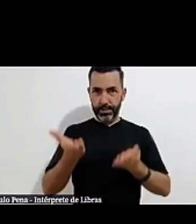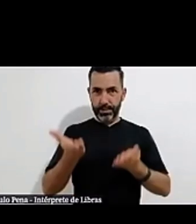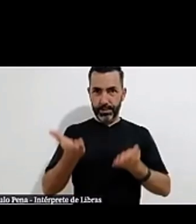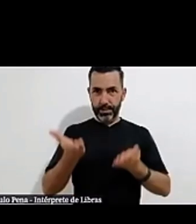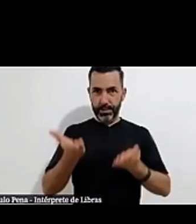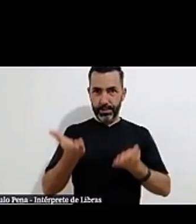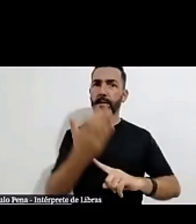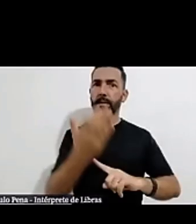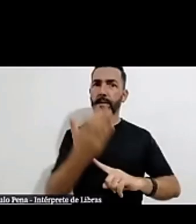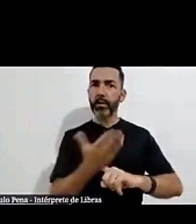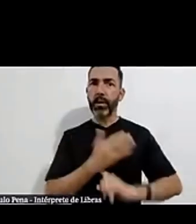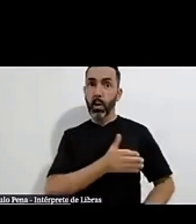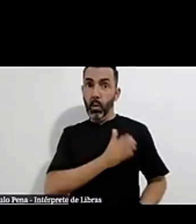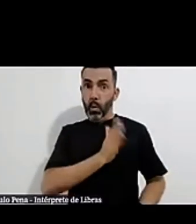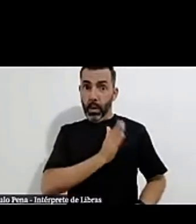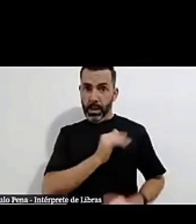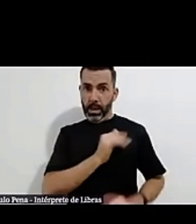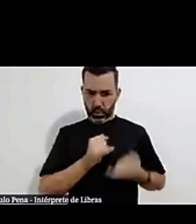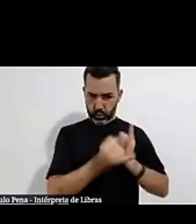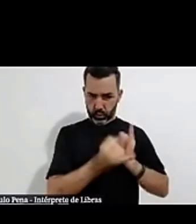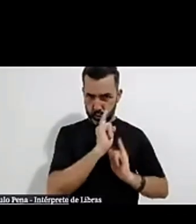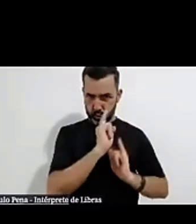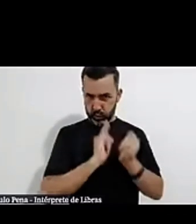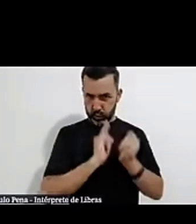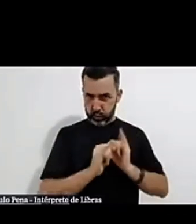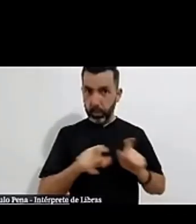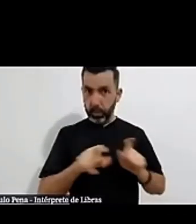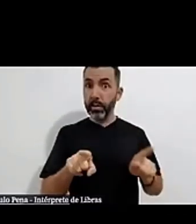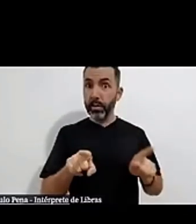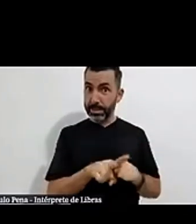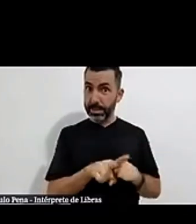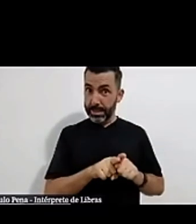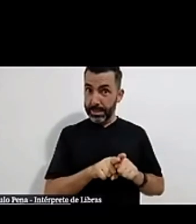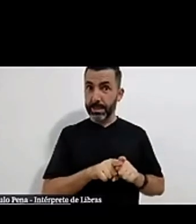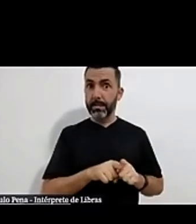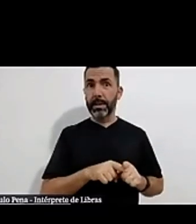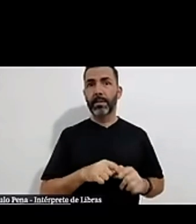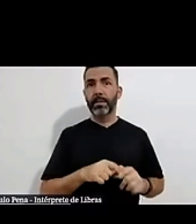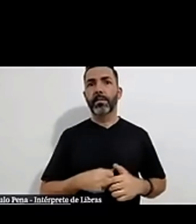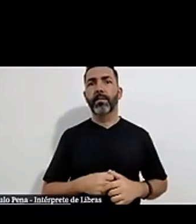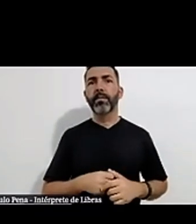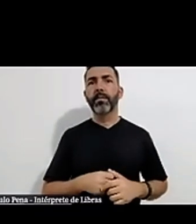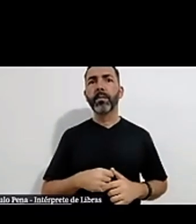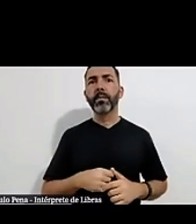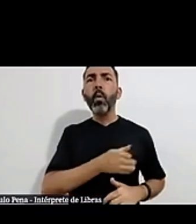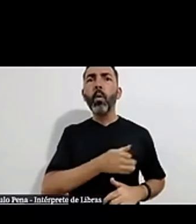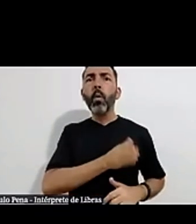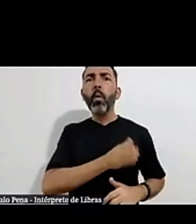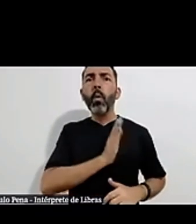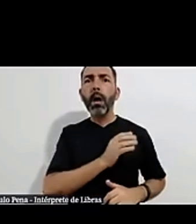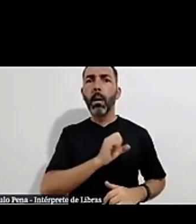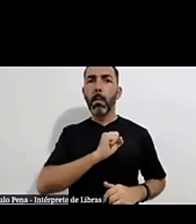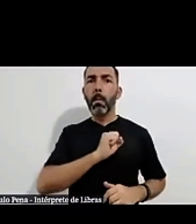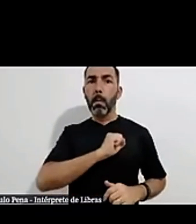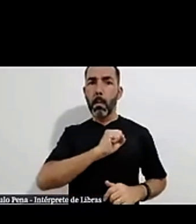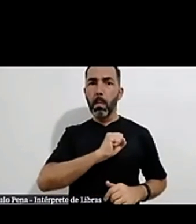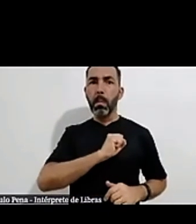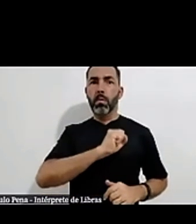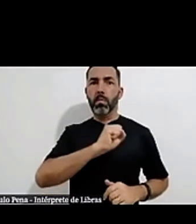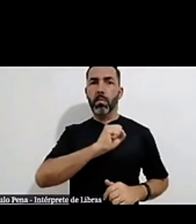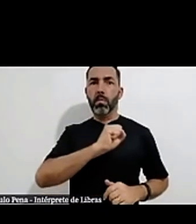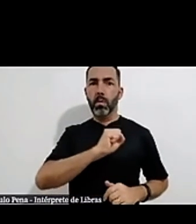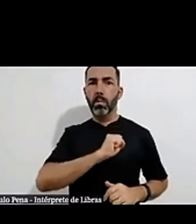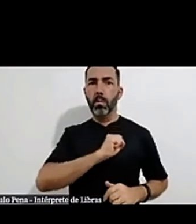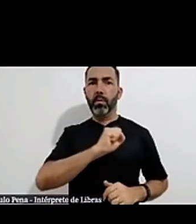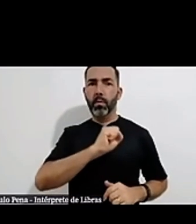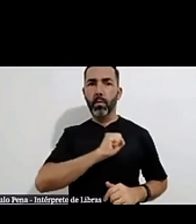no coração. As pessoas desconhecem. O que faz o coração trabalhar são os impulsos elétricos. É por isso que,